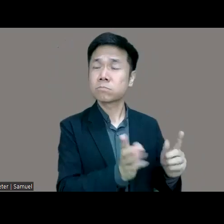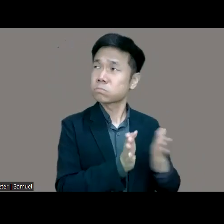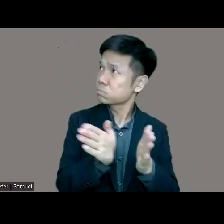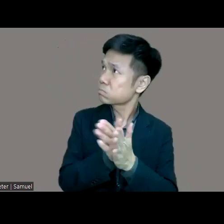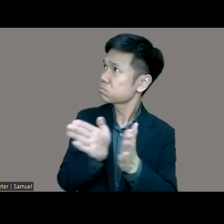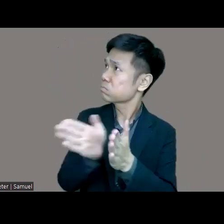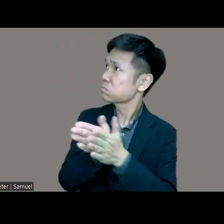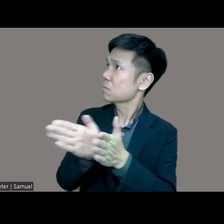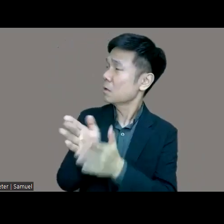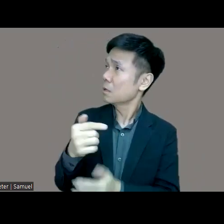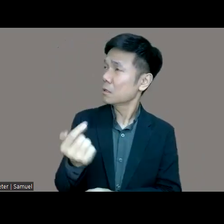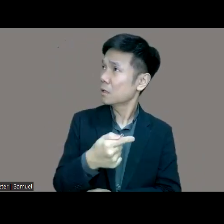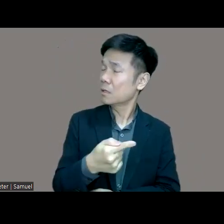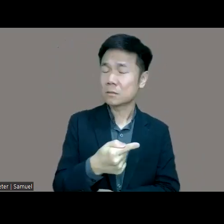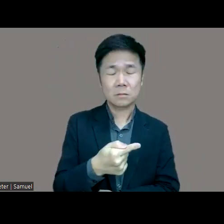Malheureusement, il y a beaucoup d'abus